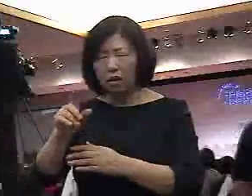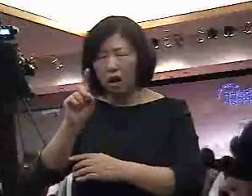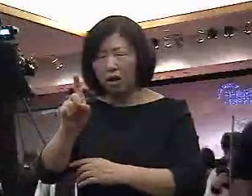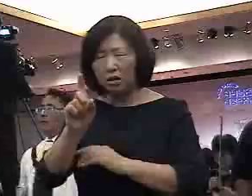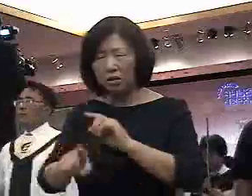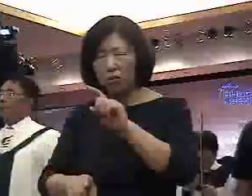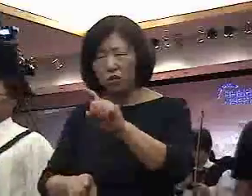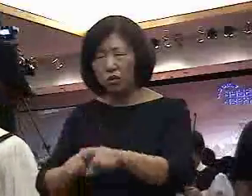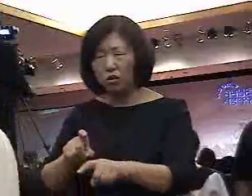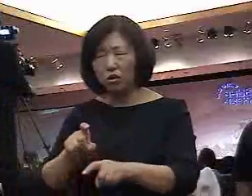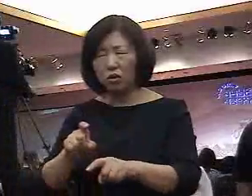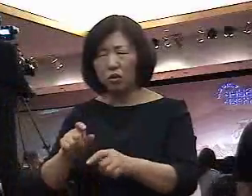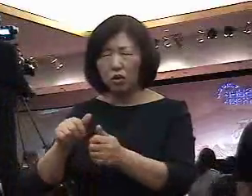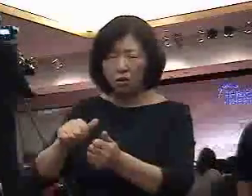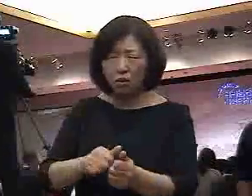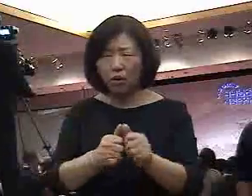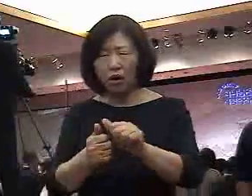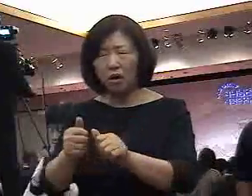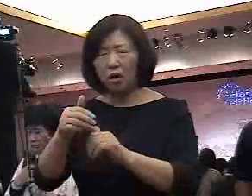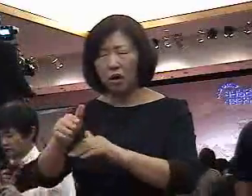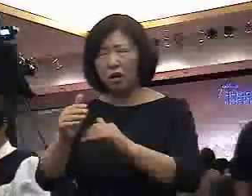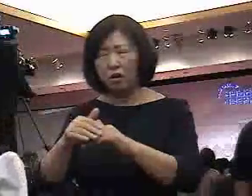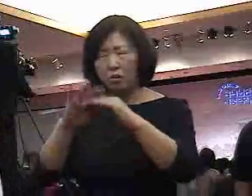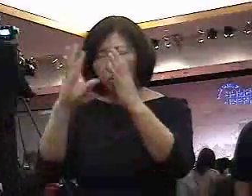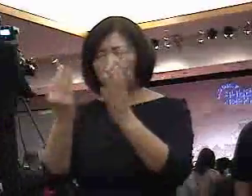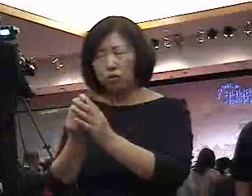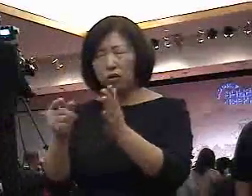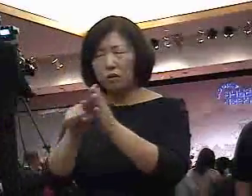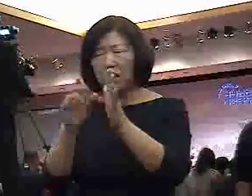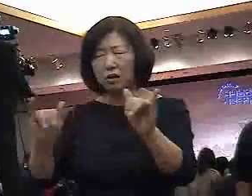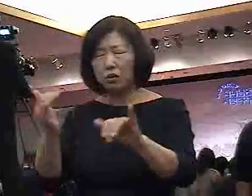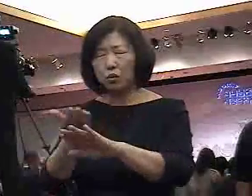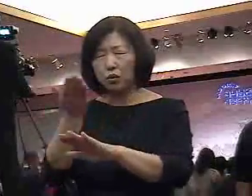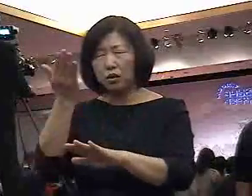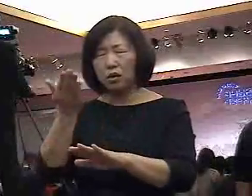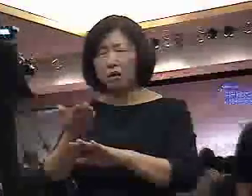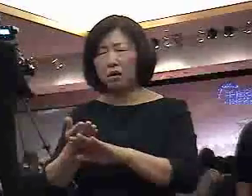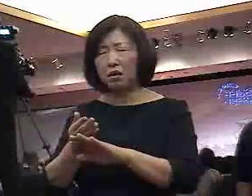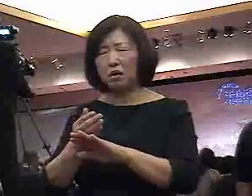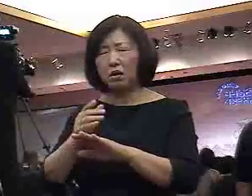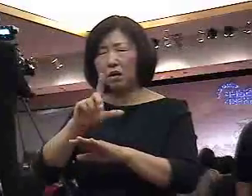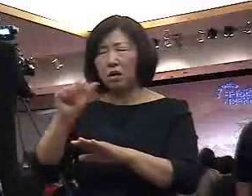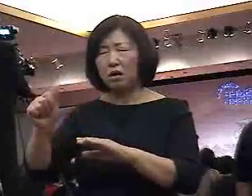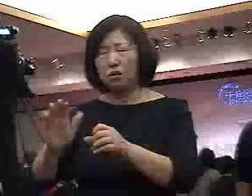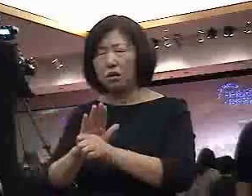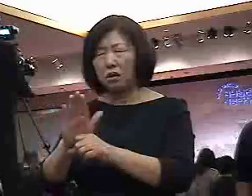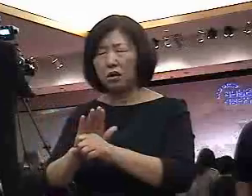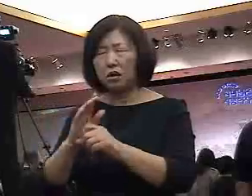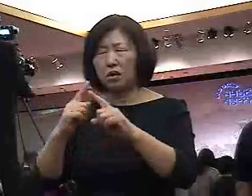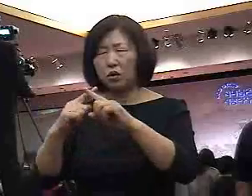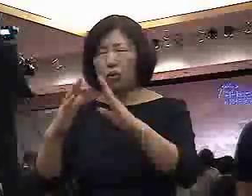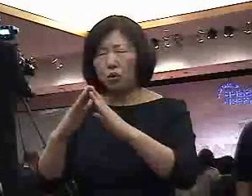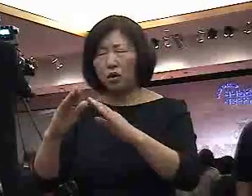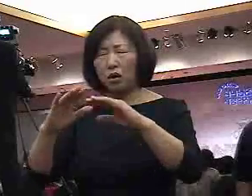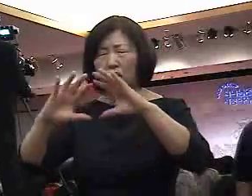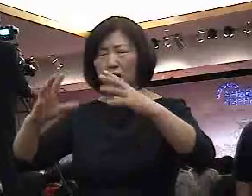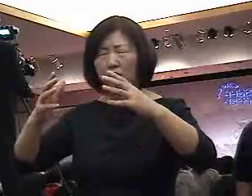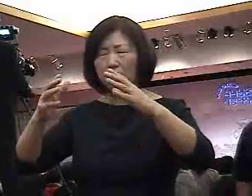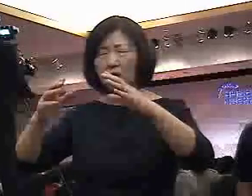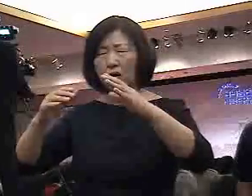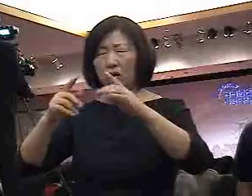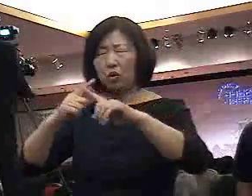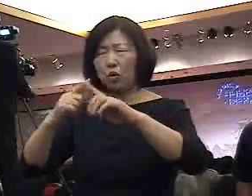걸음 한 걸음 동행하며 나아가는 우리 모든 주의 백성들 위해 남가주 사랑의 교회와 만국 교회